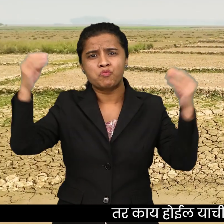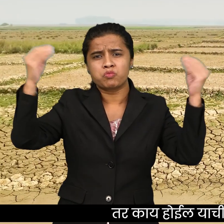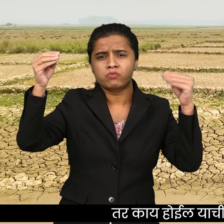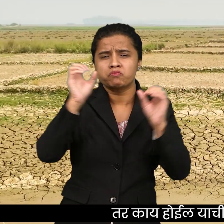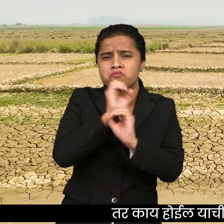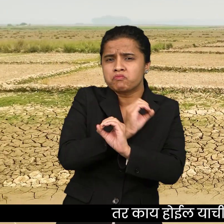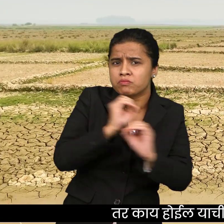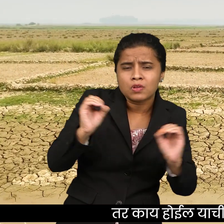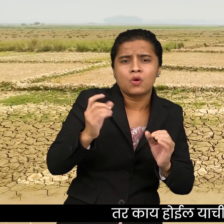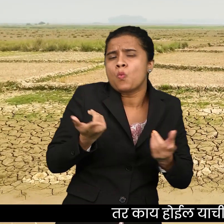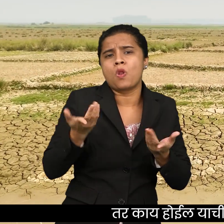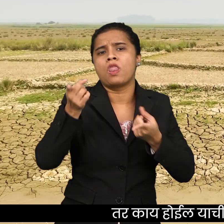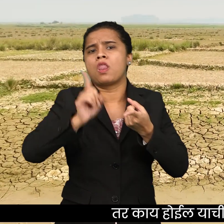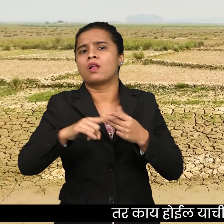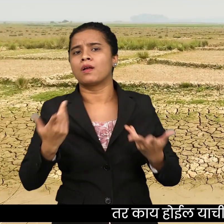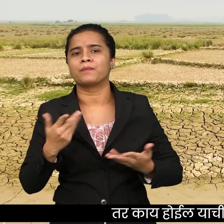शकता का?